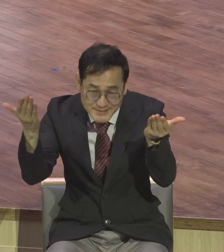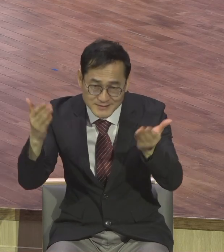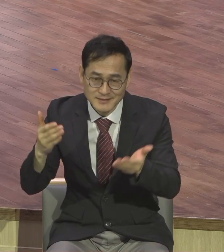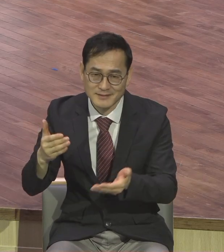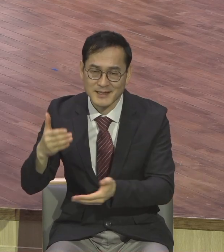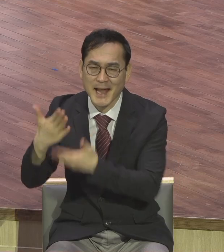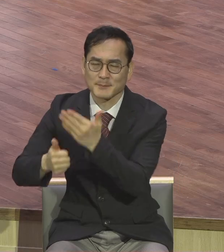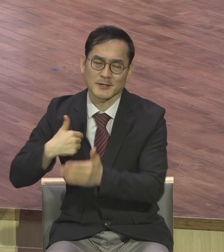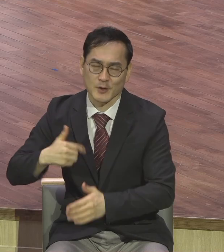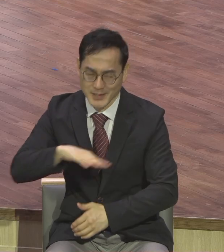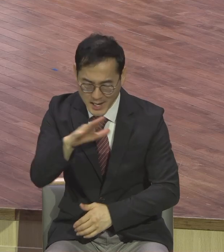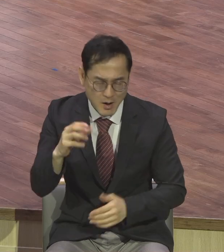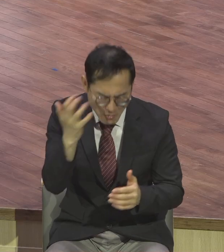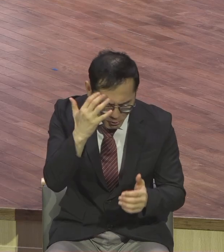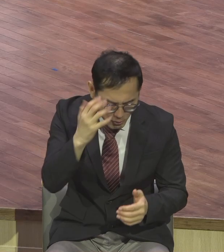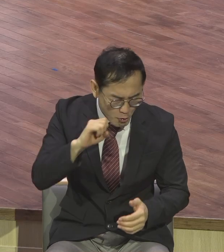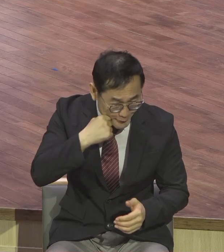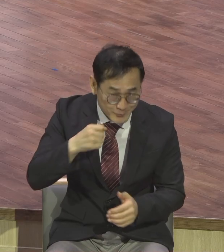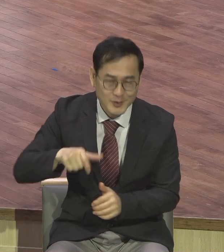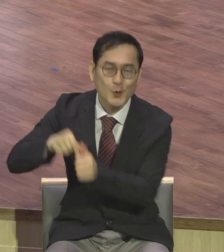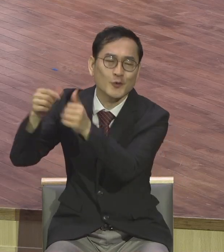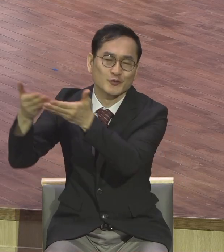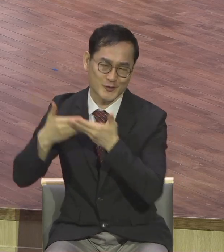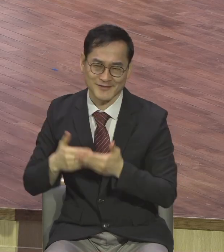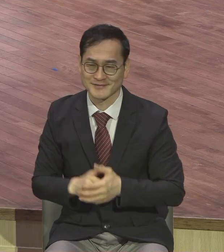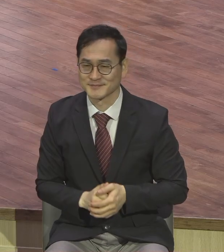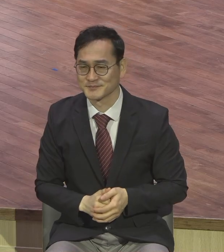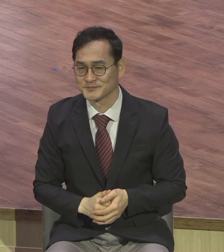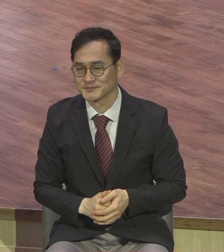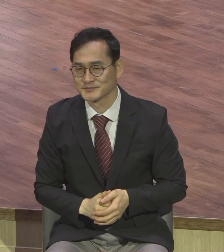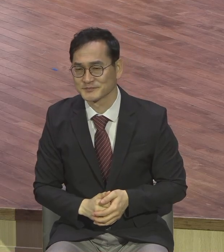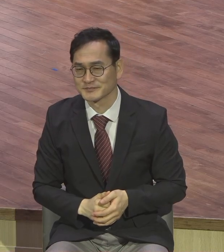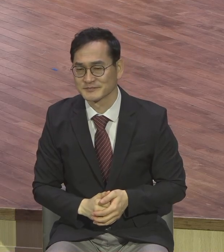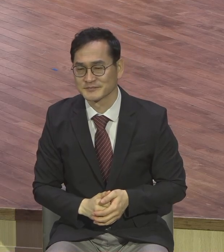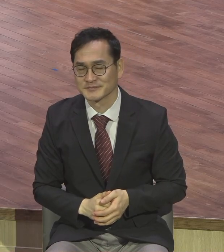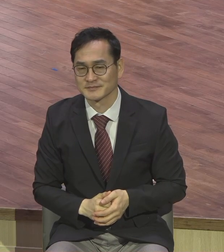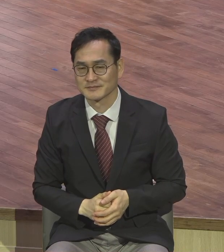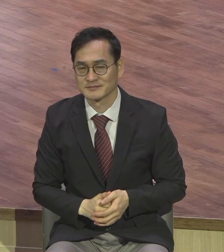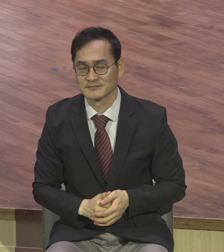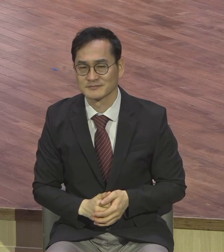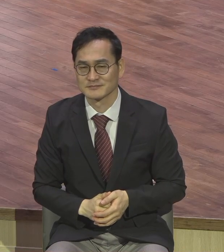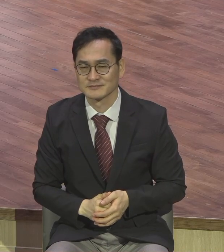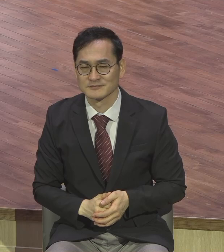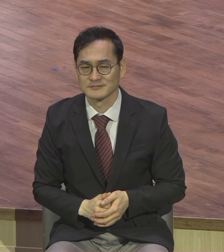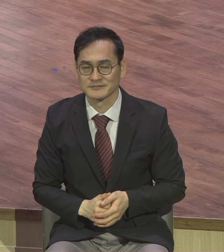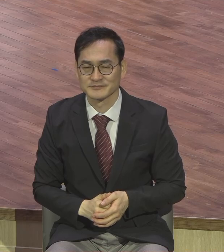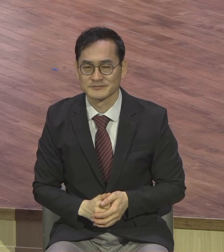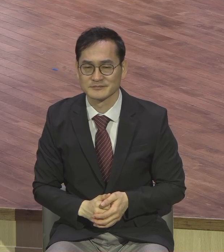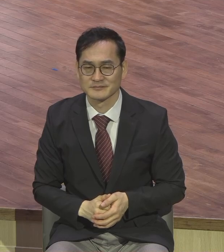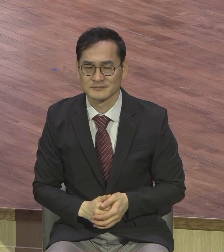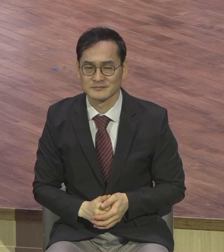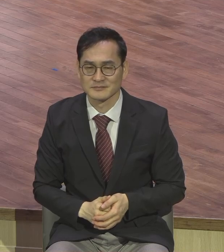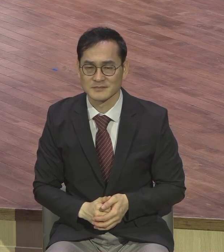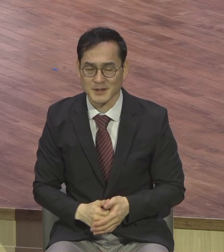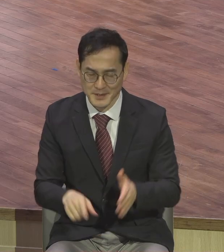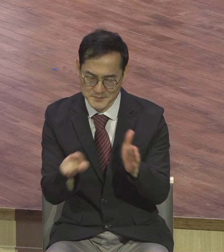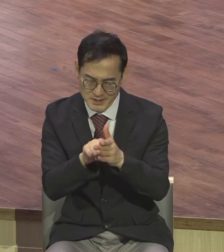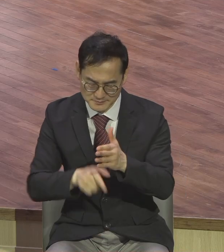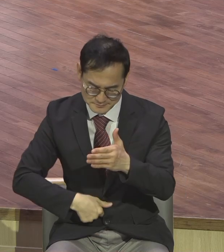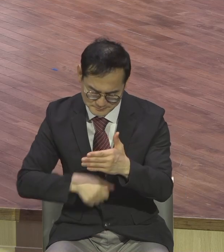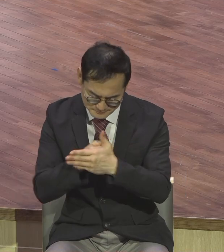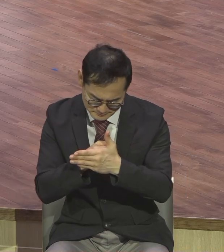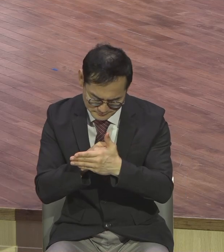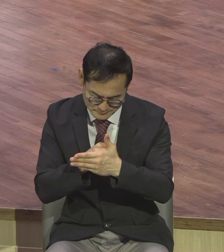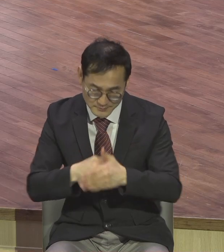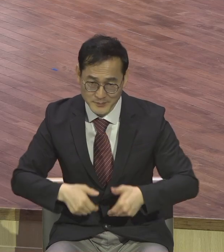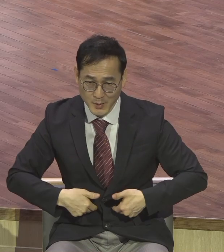우리는 우리의 삶을 완벽하게 책임져 주시는 하나님을 바라보면서 담대한 믿음의 선택을 해야 됩니다. 가룟 유다와